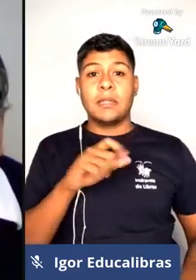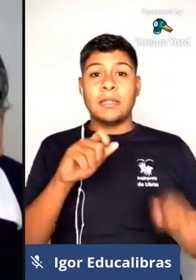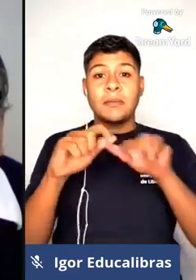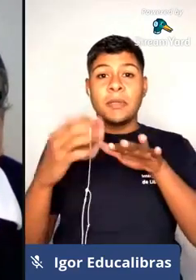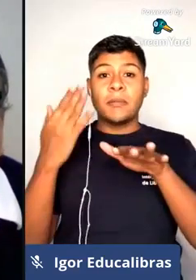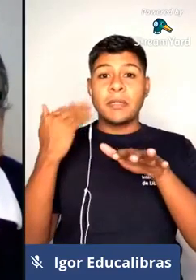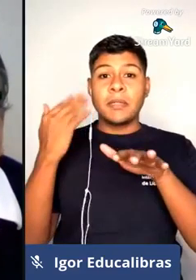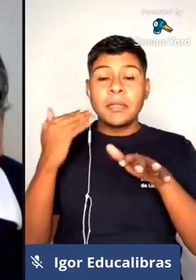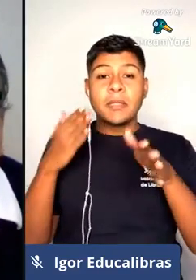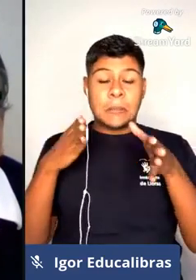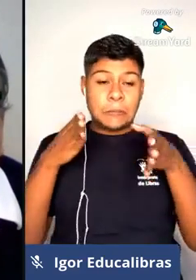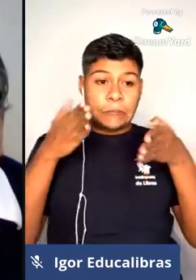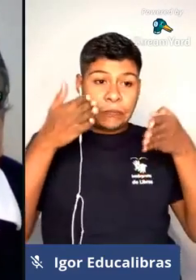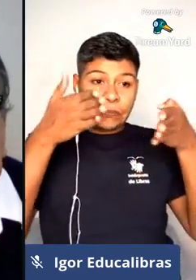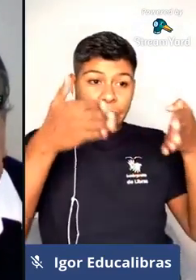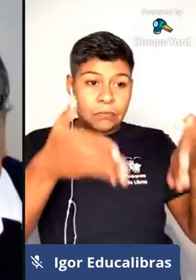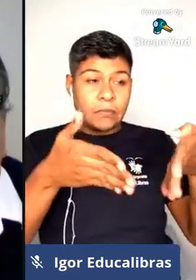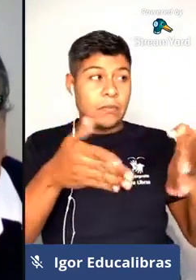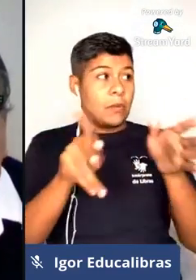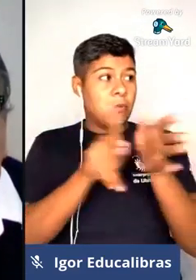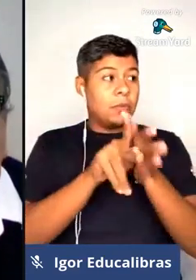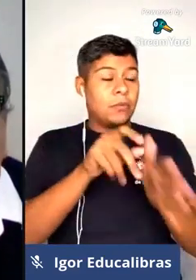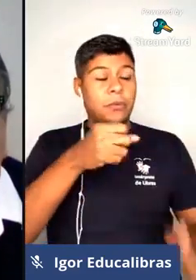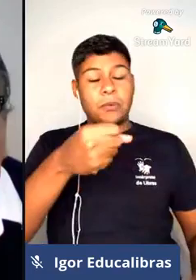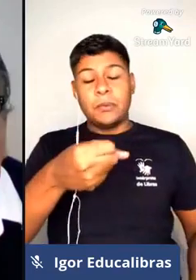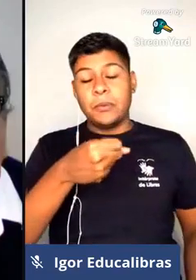fez referência a isso numa entrevista.